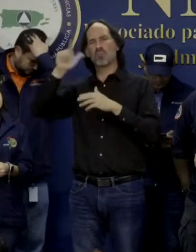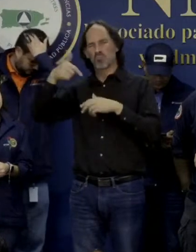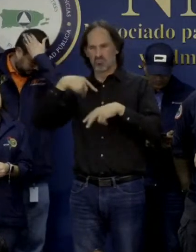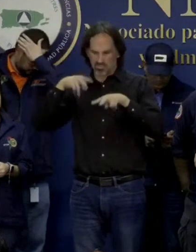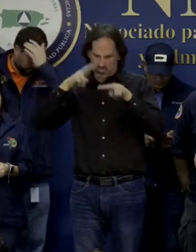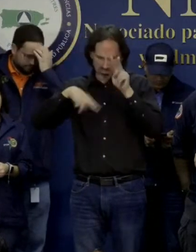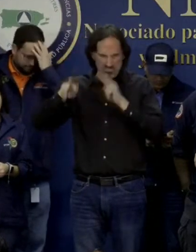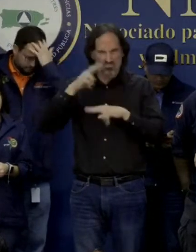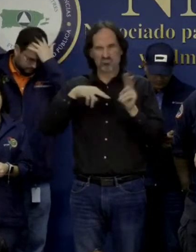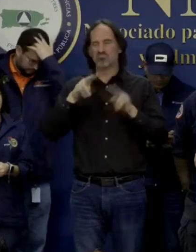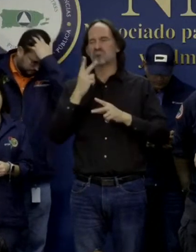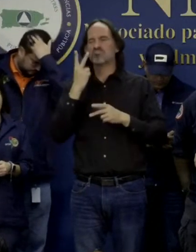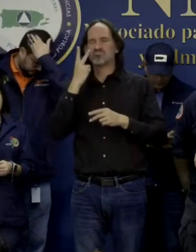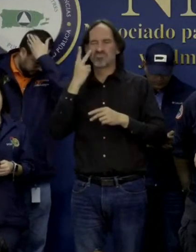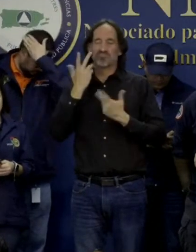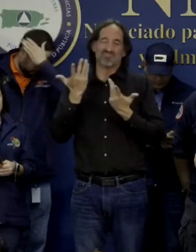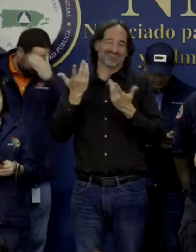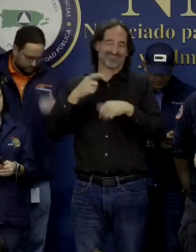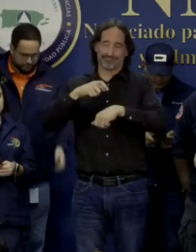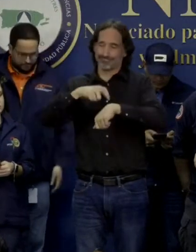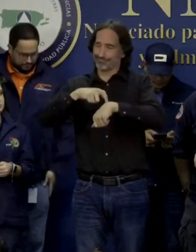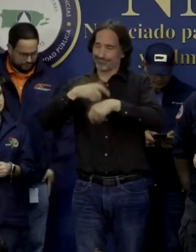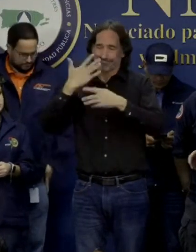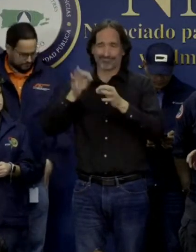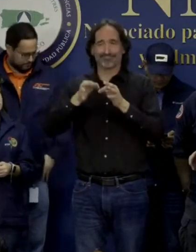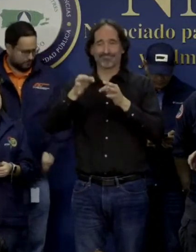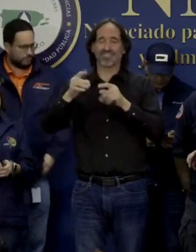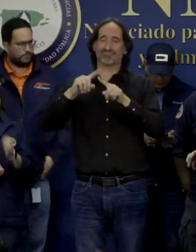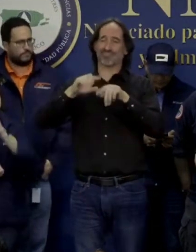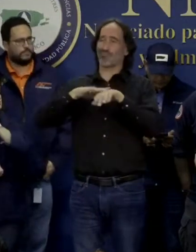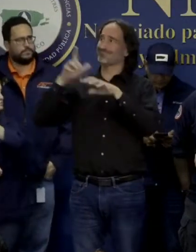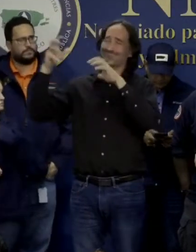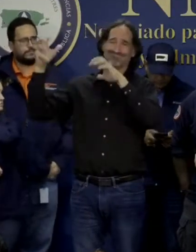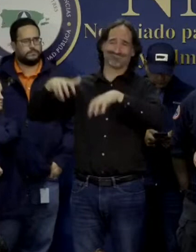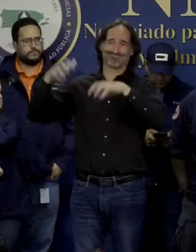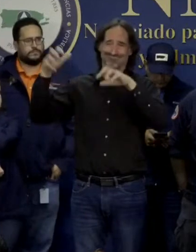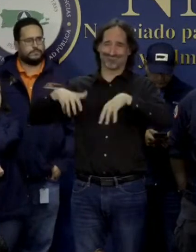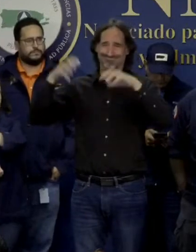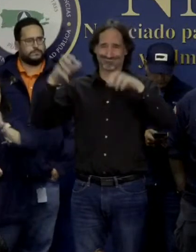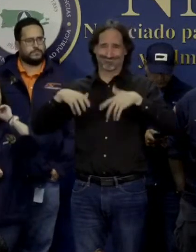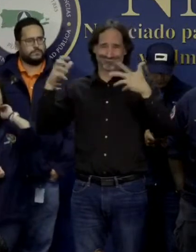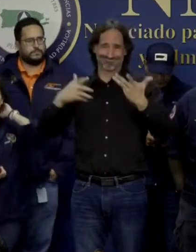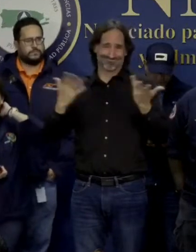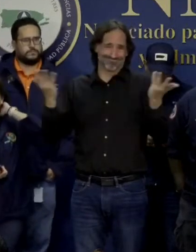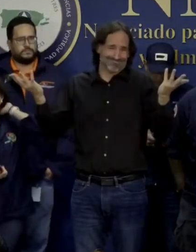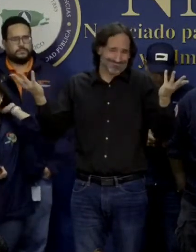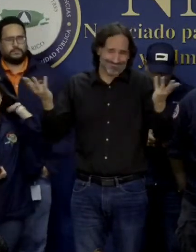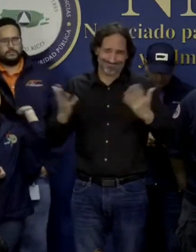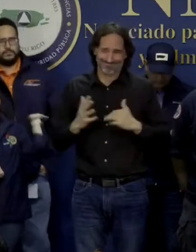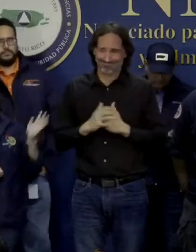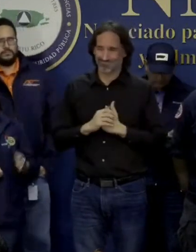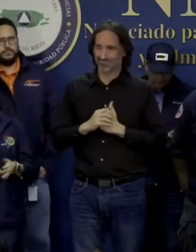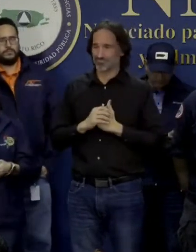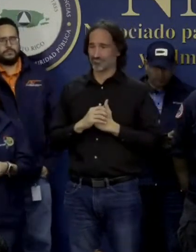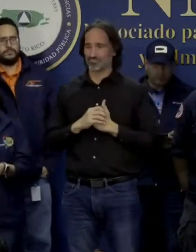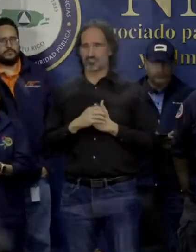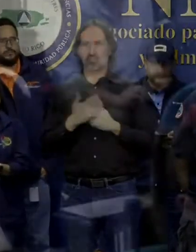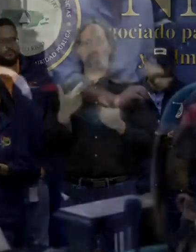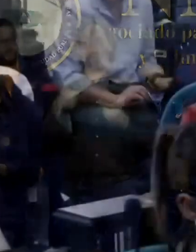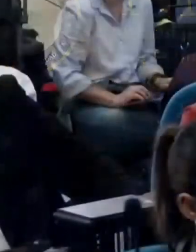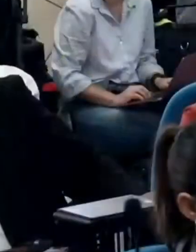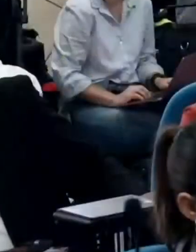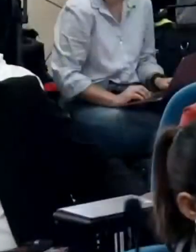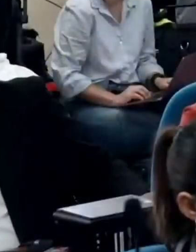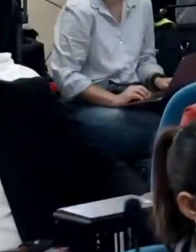las inclemencias del tiempo, como mencionó el señor gobernador, pero estamos trabajando sin detenernos desde que ocurrió el evento. Colón, a grosso